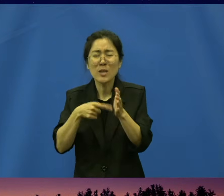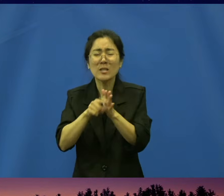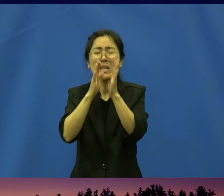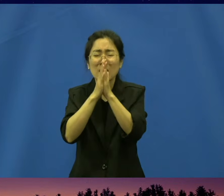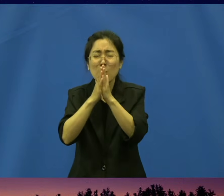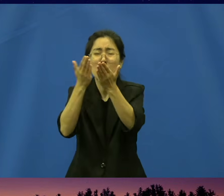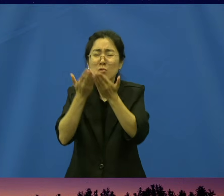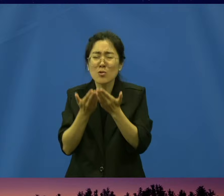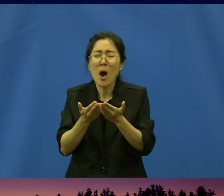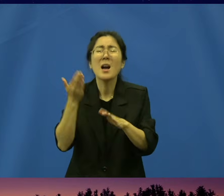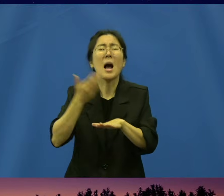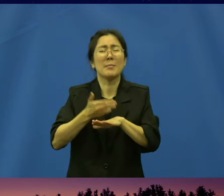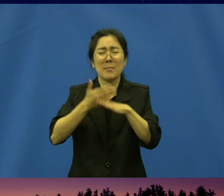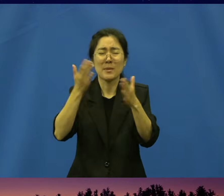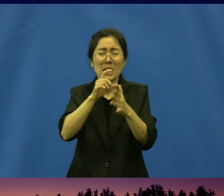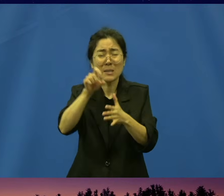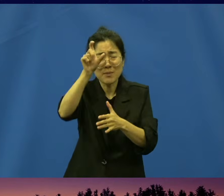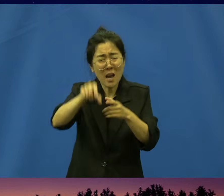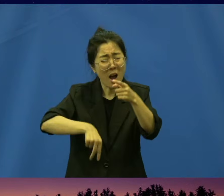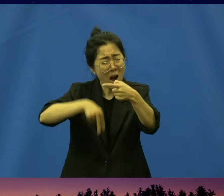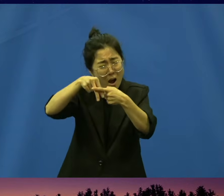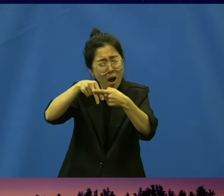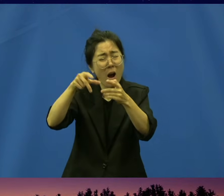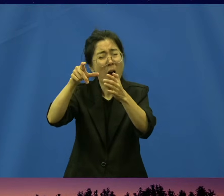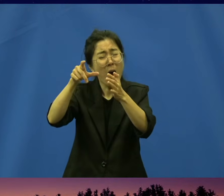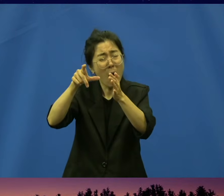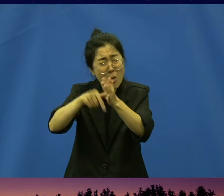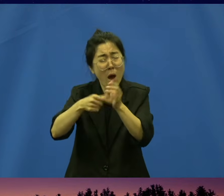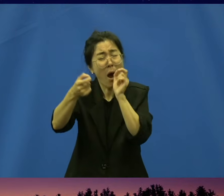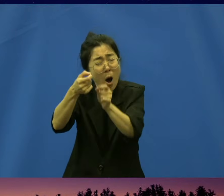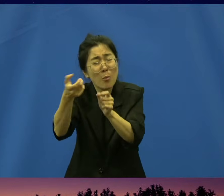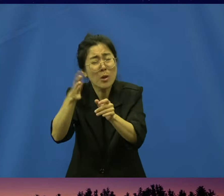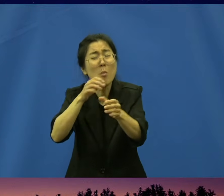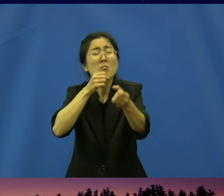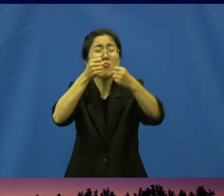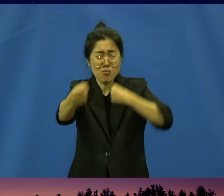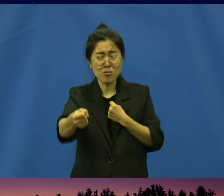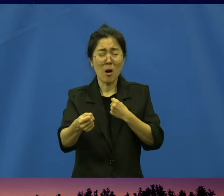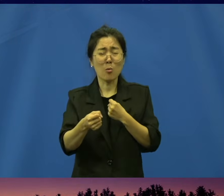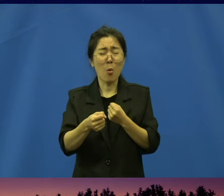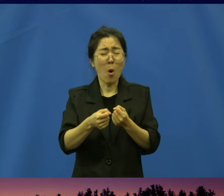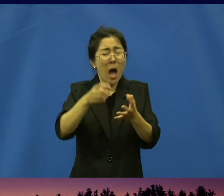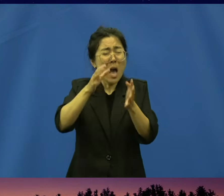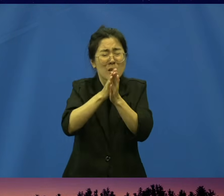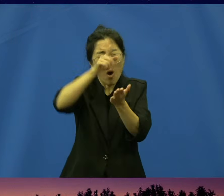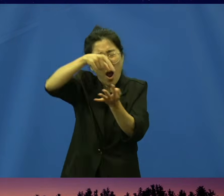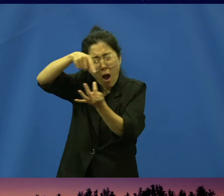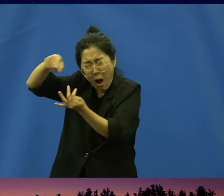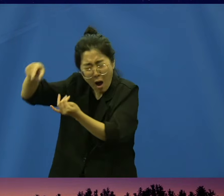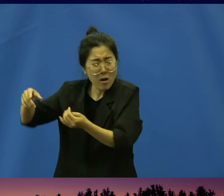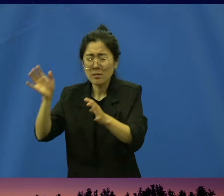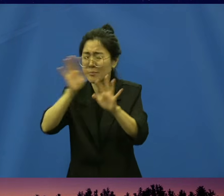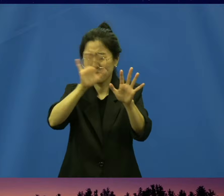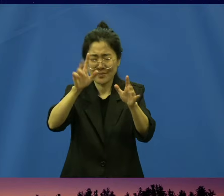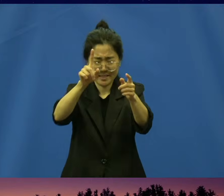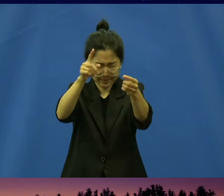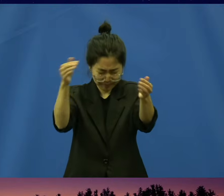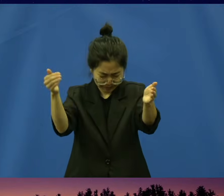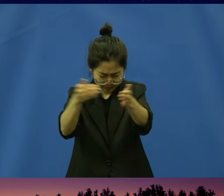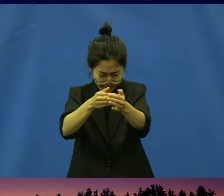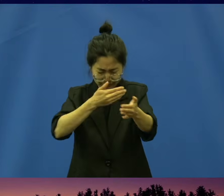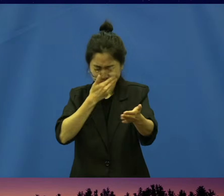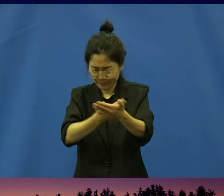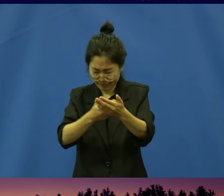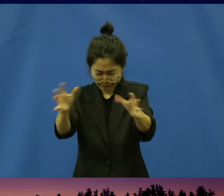감사합니다. 십자가를 앞두고 이 주제만을 위해서 기도하신 그 엄중함을 오늘 생각을 하면서 또 이